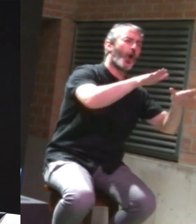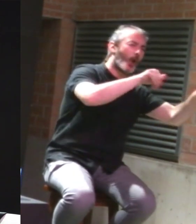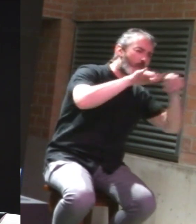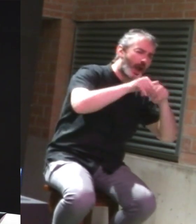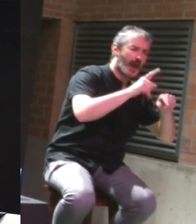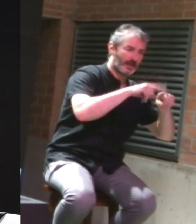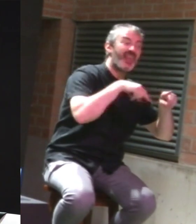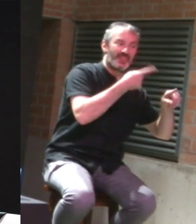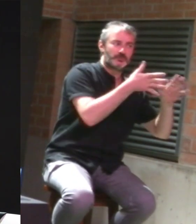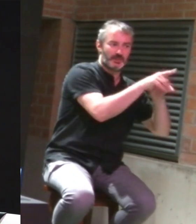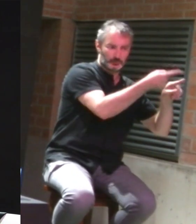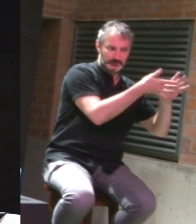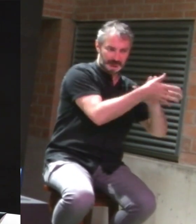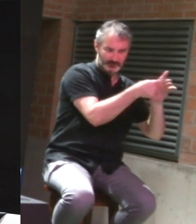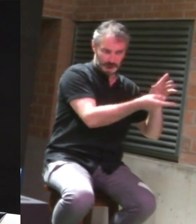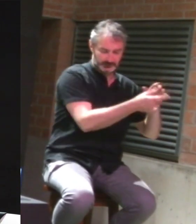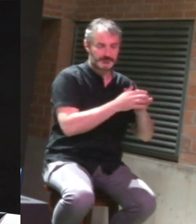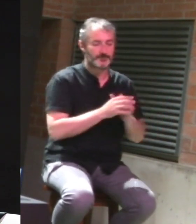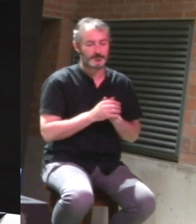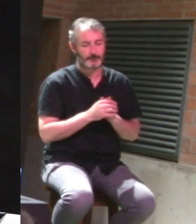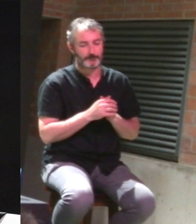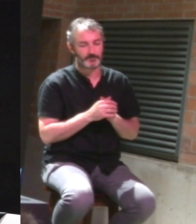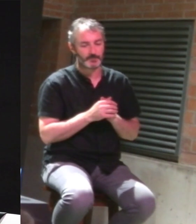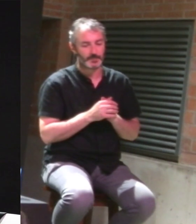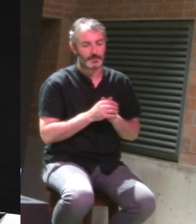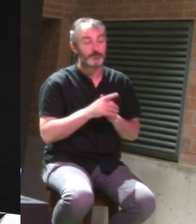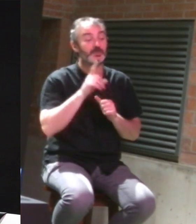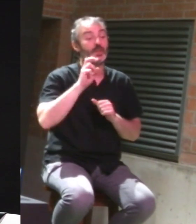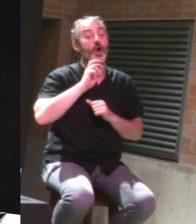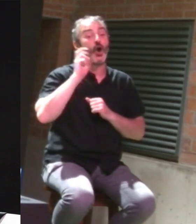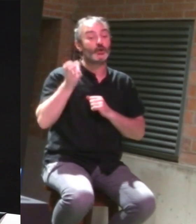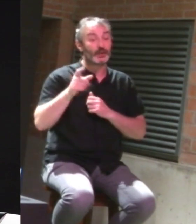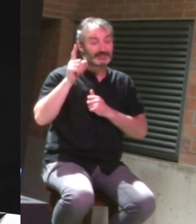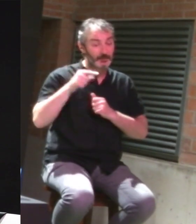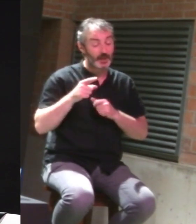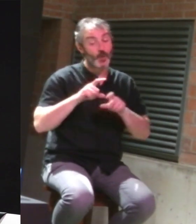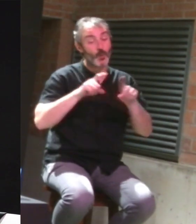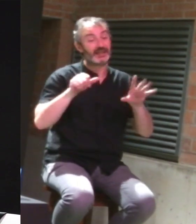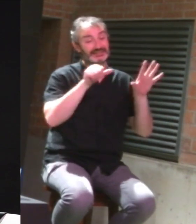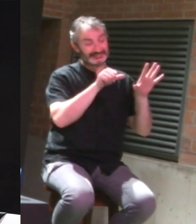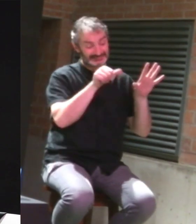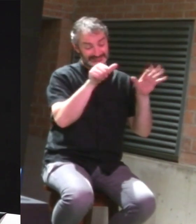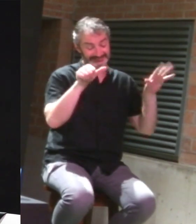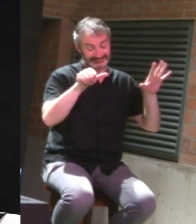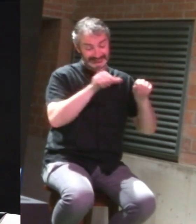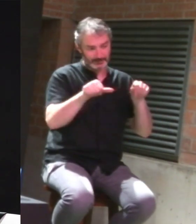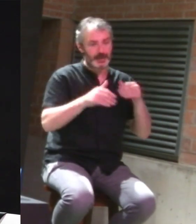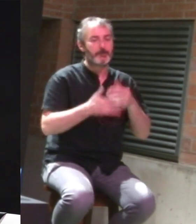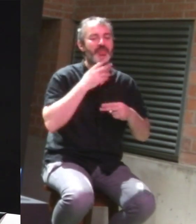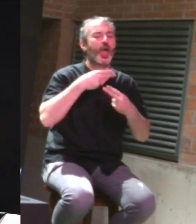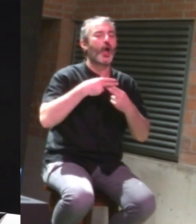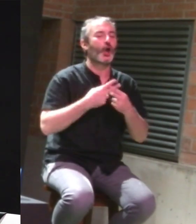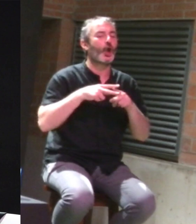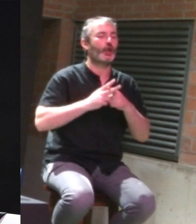després una mica us explicaré què va passar amb elles. Segons alguns autors, aquesta vaga de les 6 setmanes va començar al CLOT